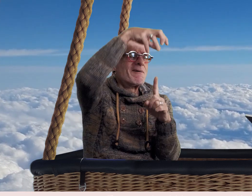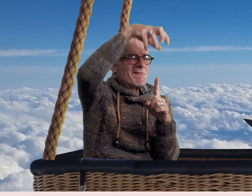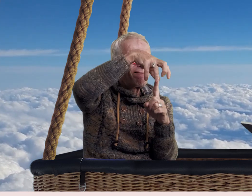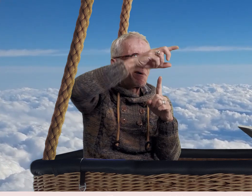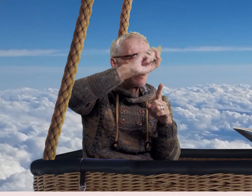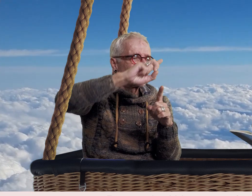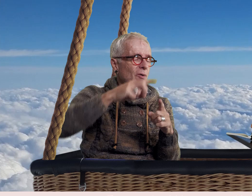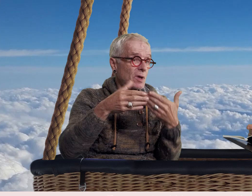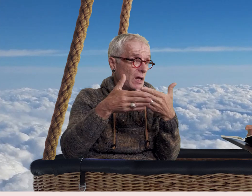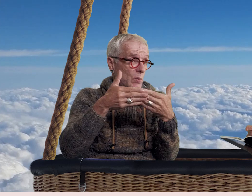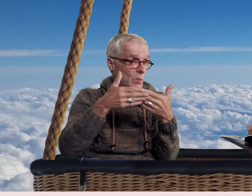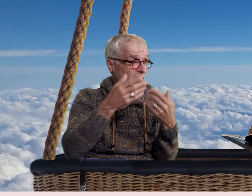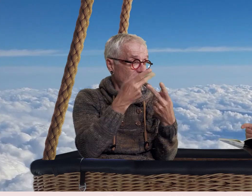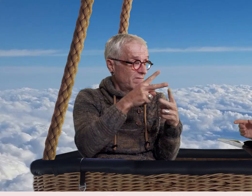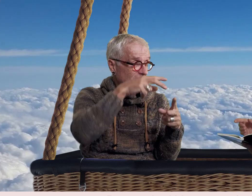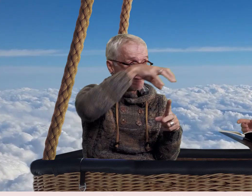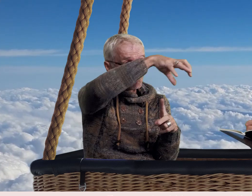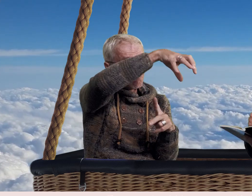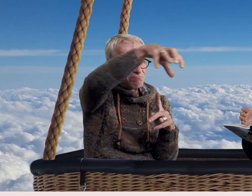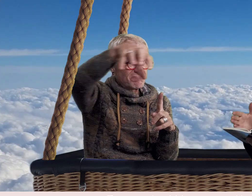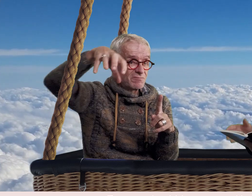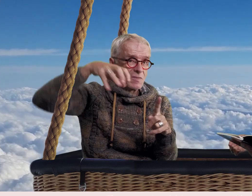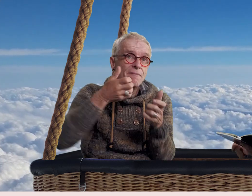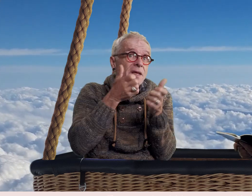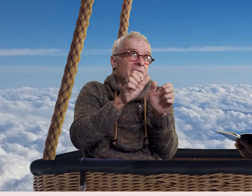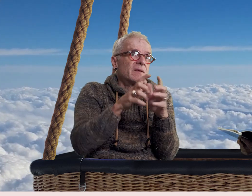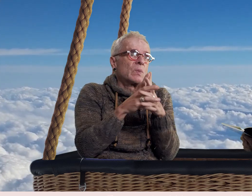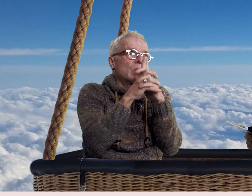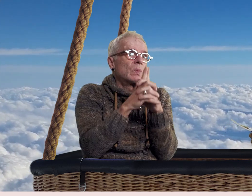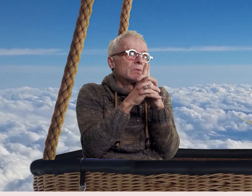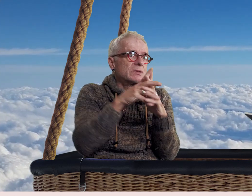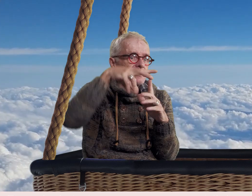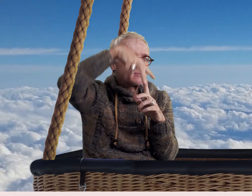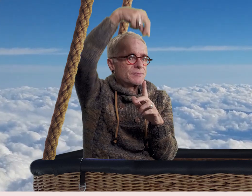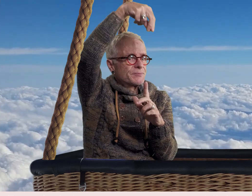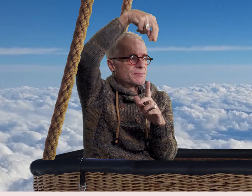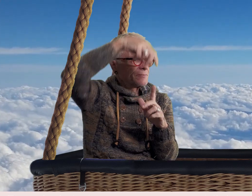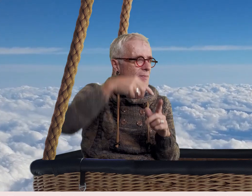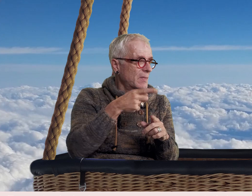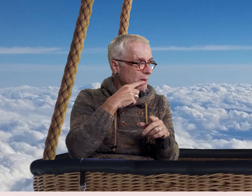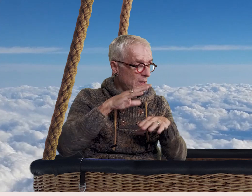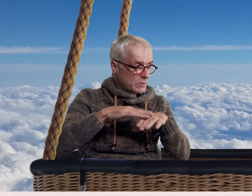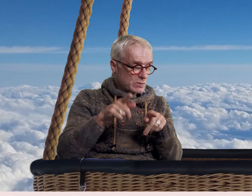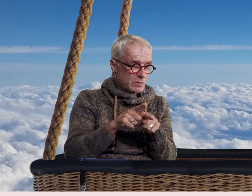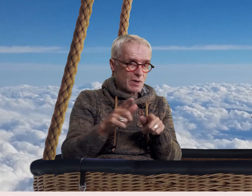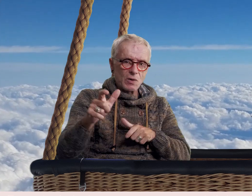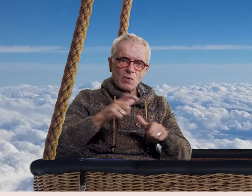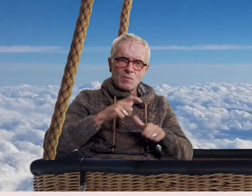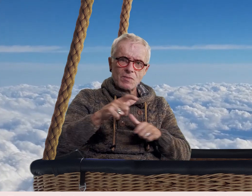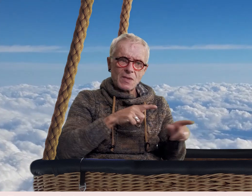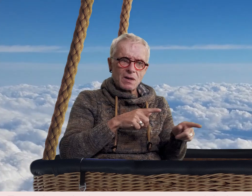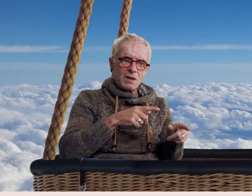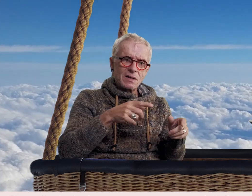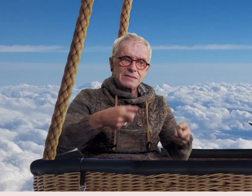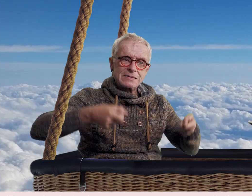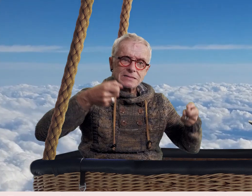aux environs de la ville. Eh bien, évitons les clochers. En parlant ainsi, mon compagnon saisit